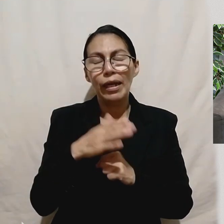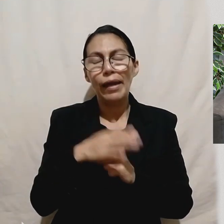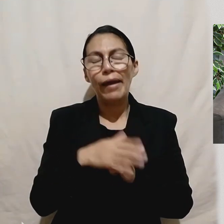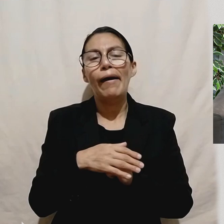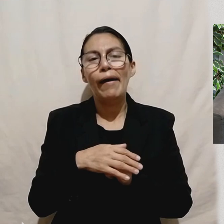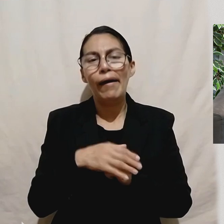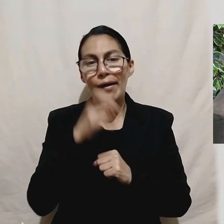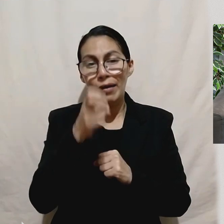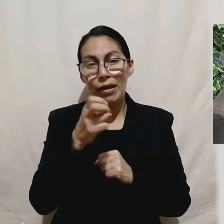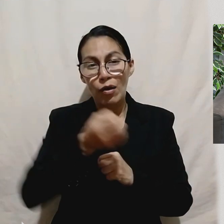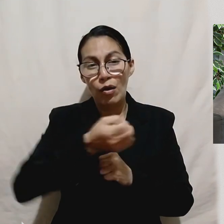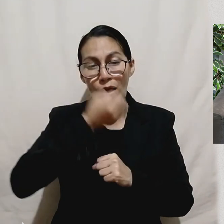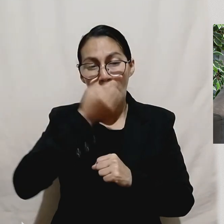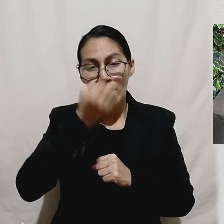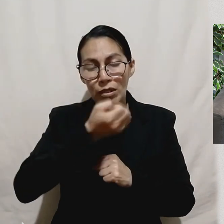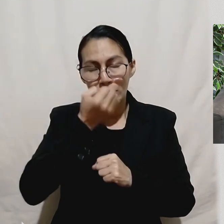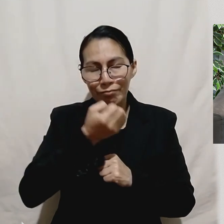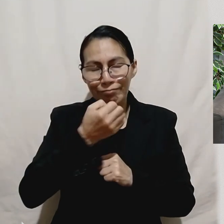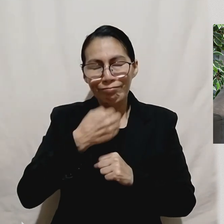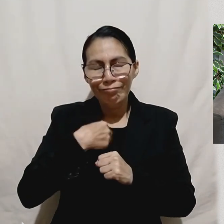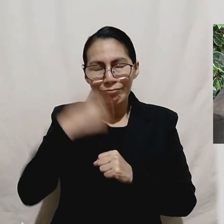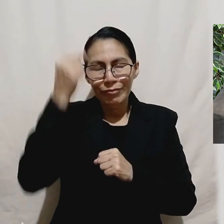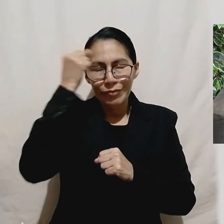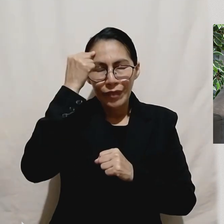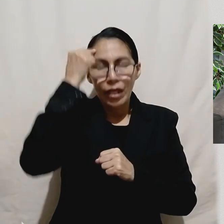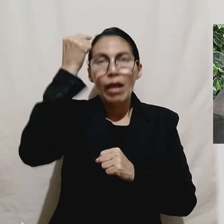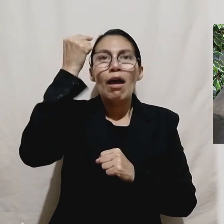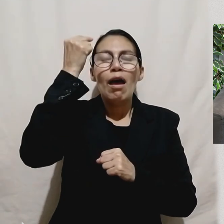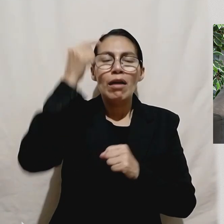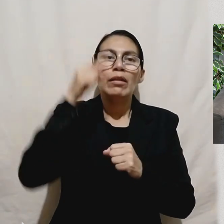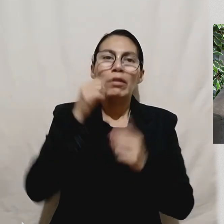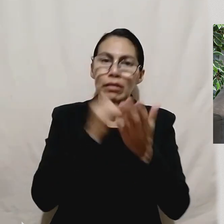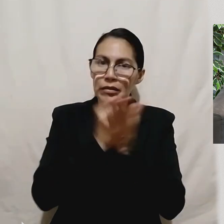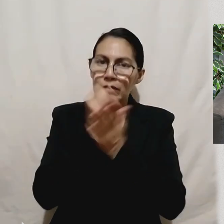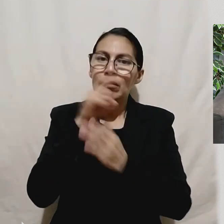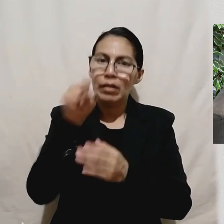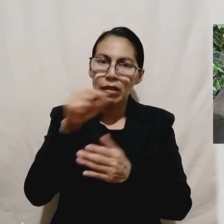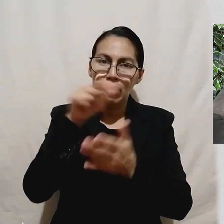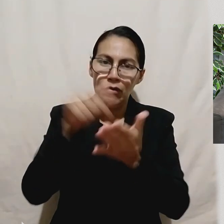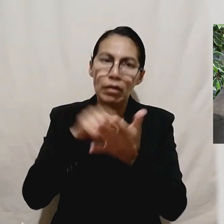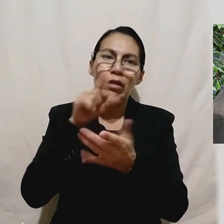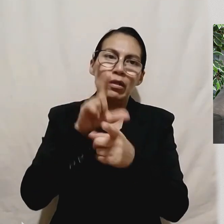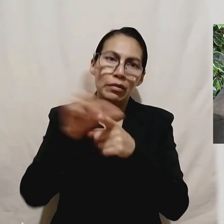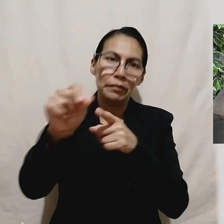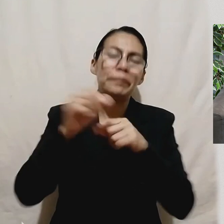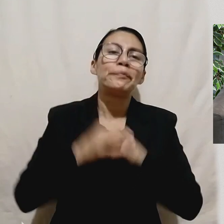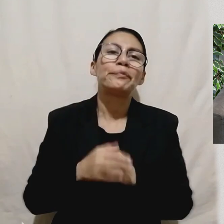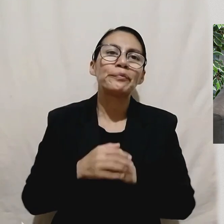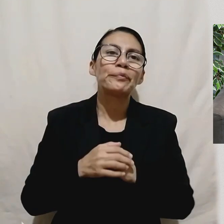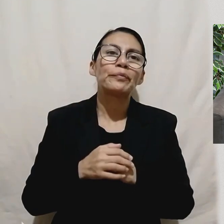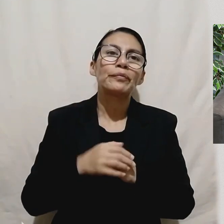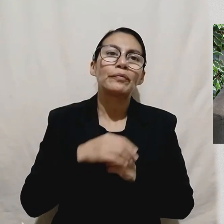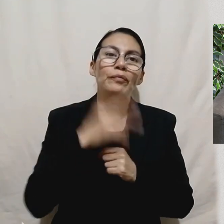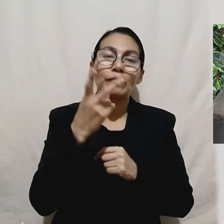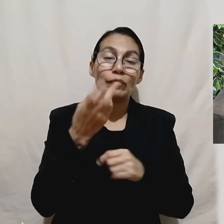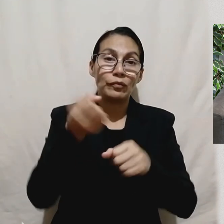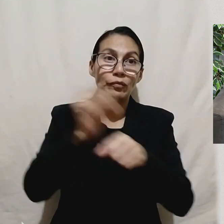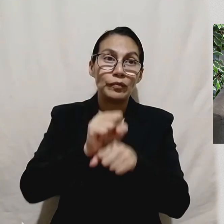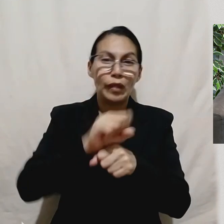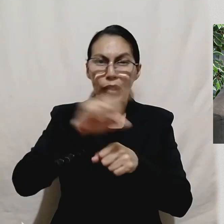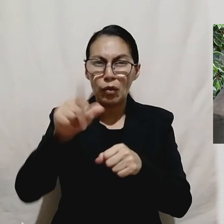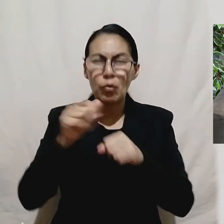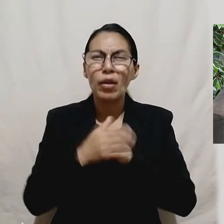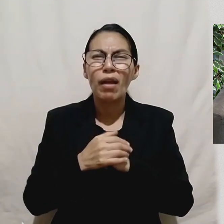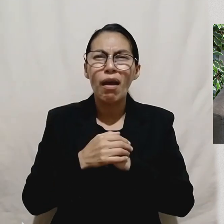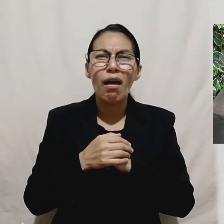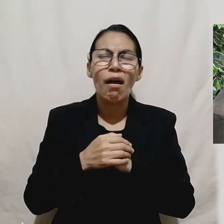a esa oración yo pude tomar la decisión de ir a de Easter llegando allá este dos semanas después de llegar ellos